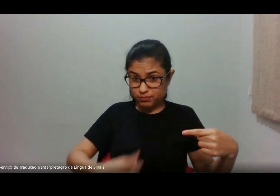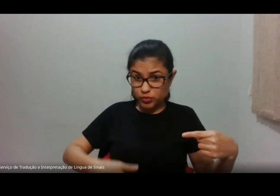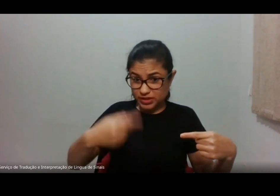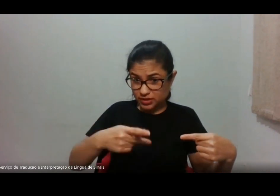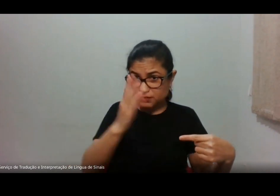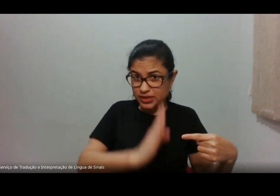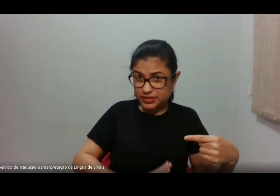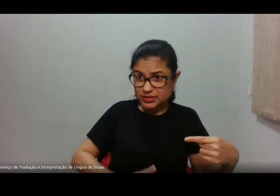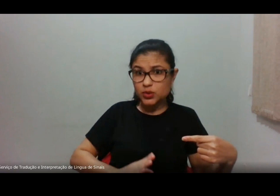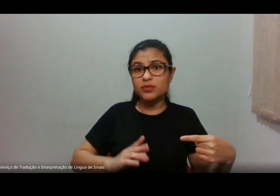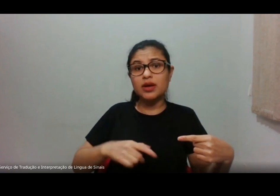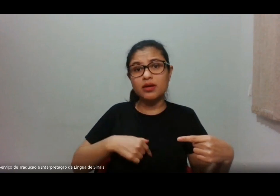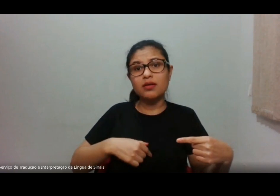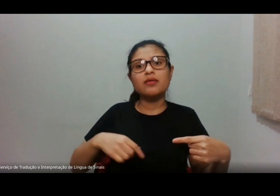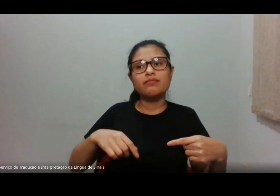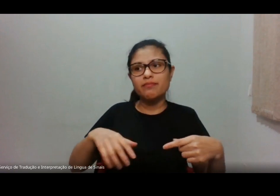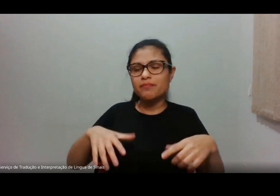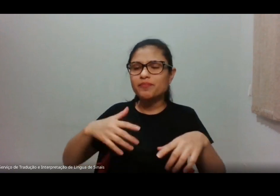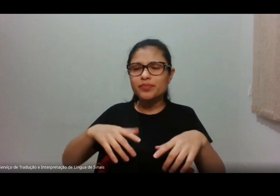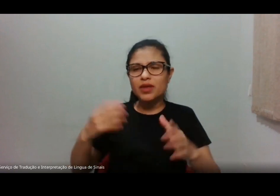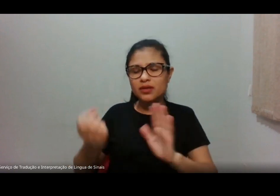indígenas extermina as línguas indígenas.